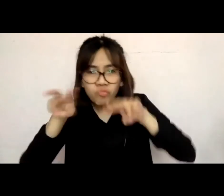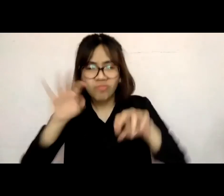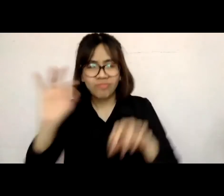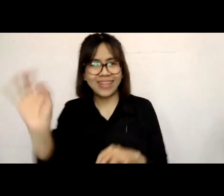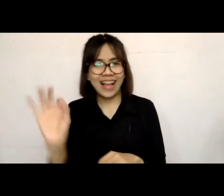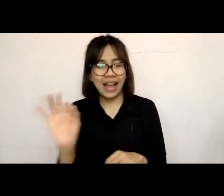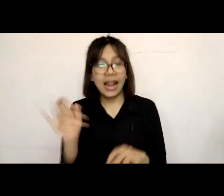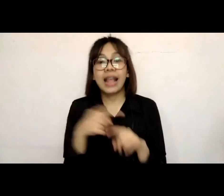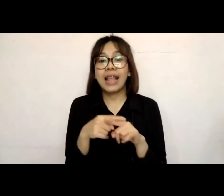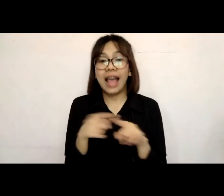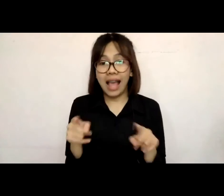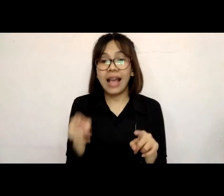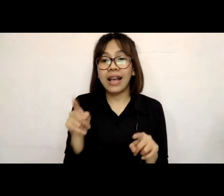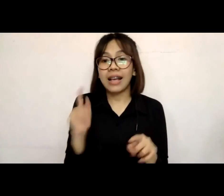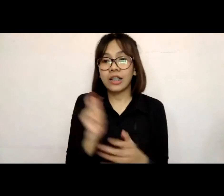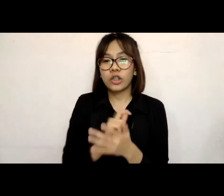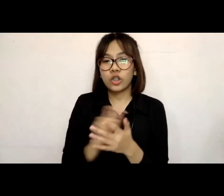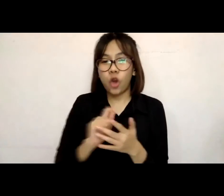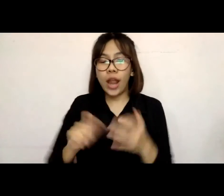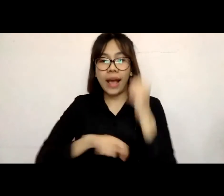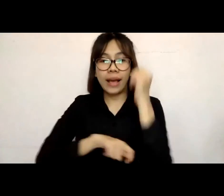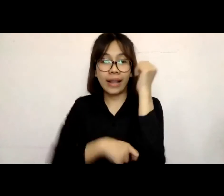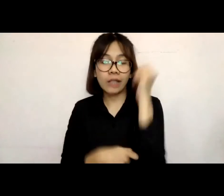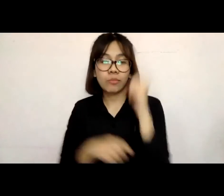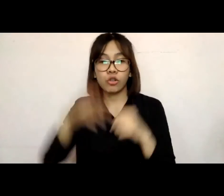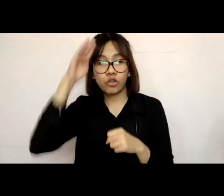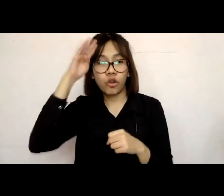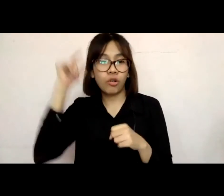artinya tahapan sosialisasi gitu ya, untuk